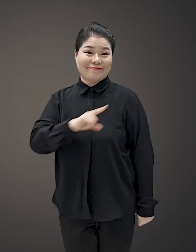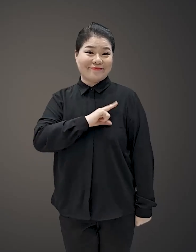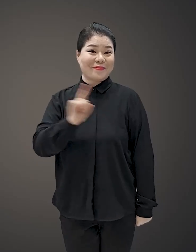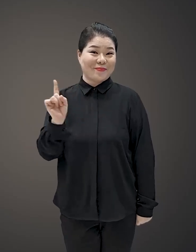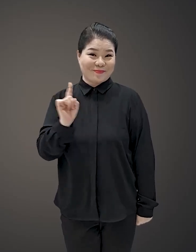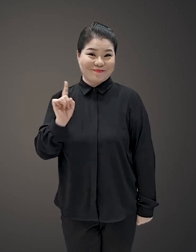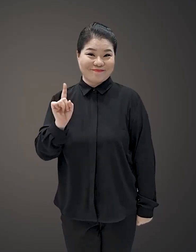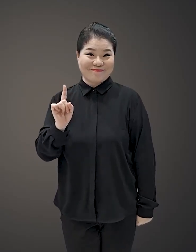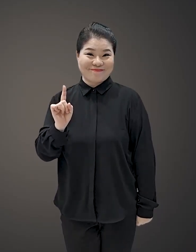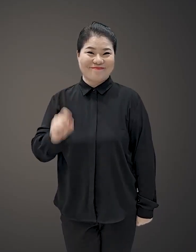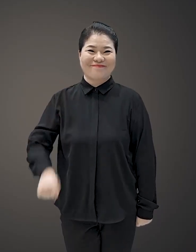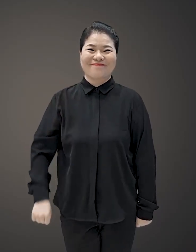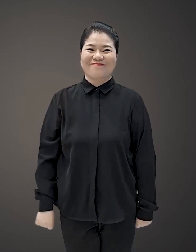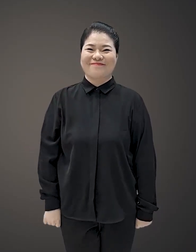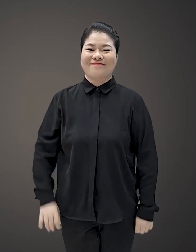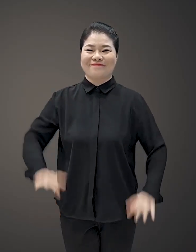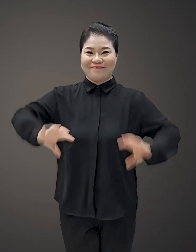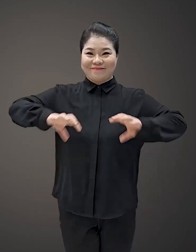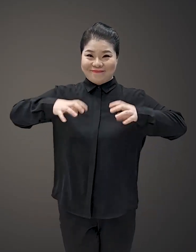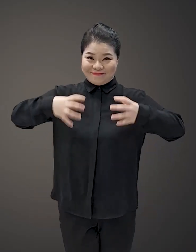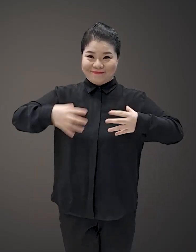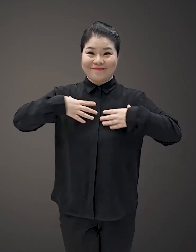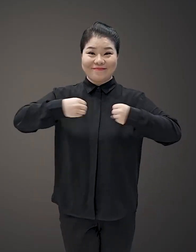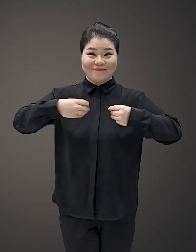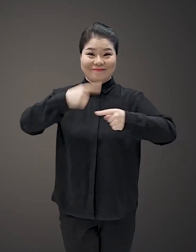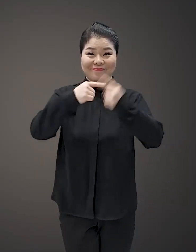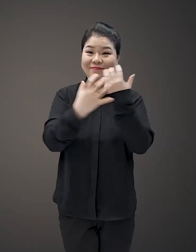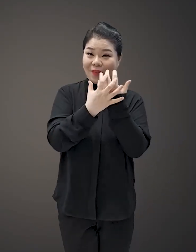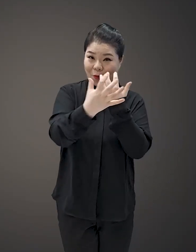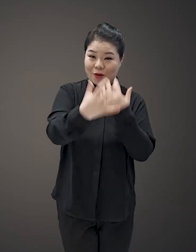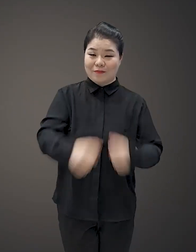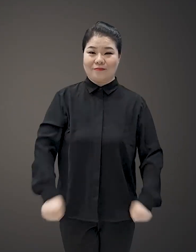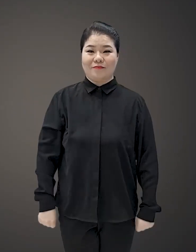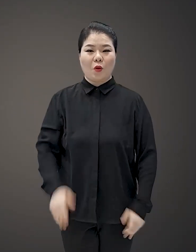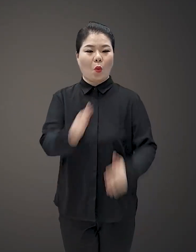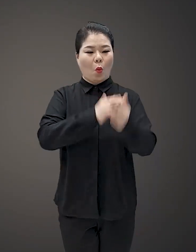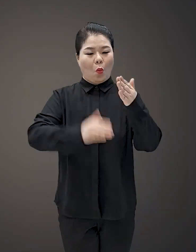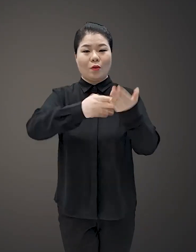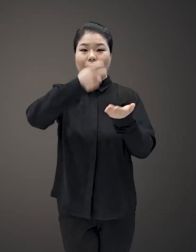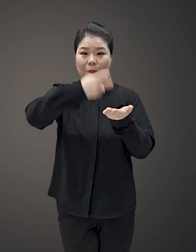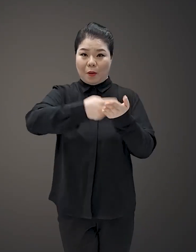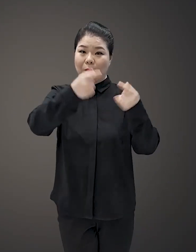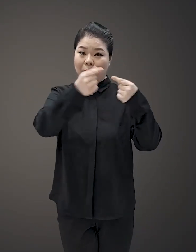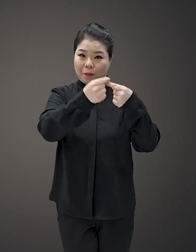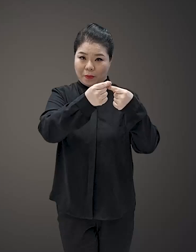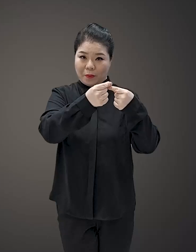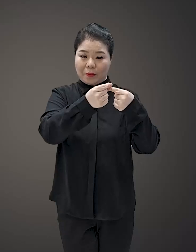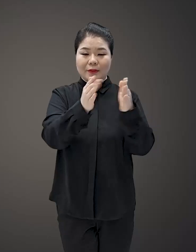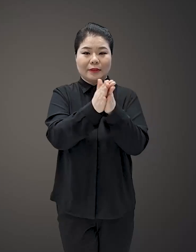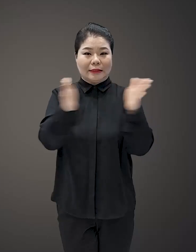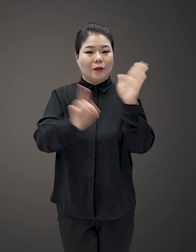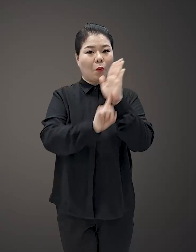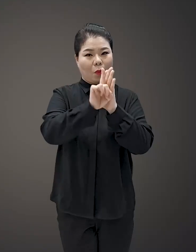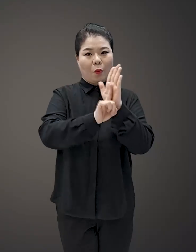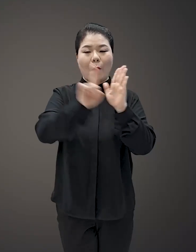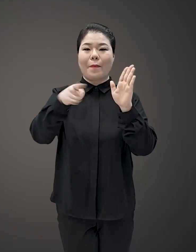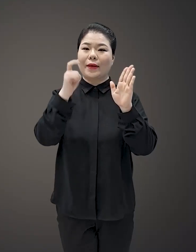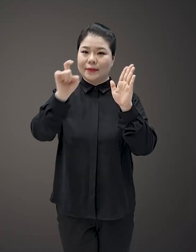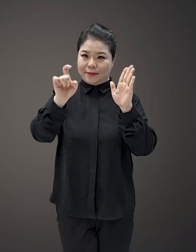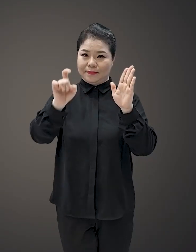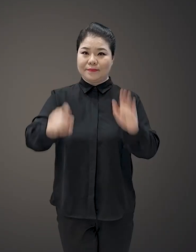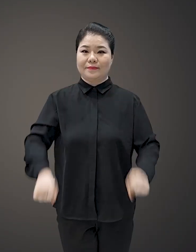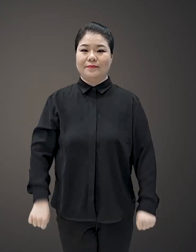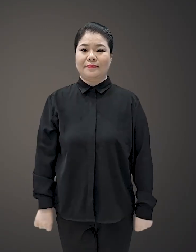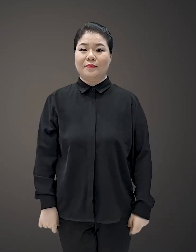이름하여 세계 사우나 대회. 공식 규정. 첫 번째, 시작 온도는 섭씨